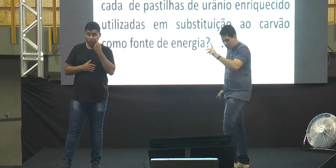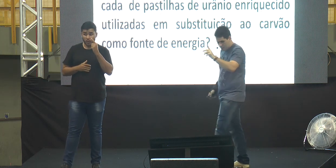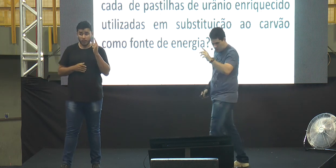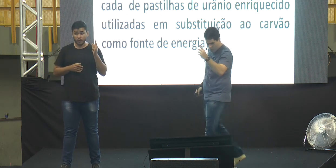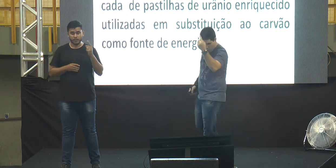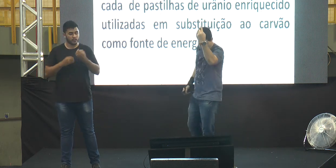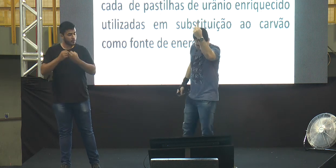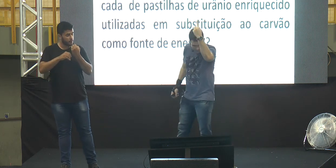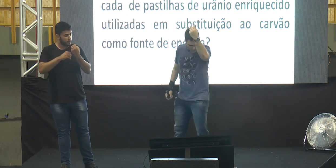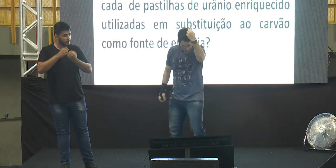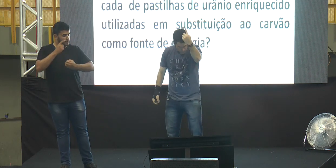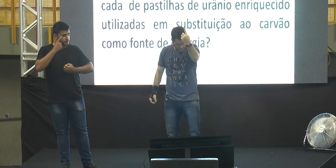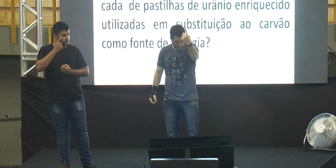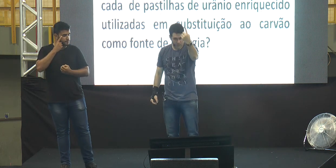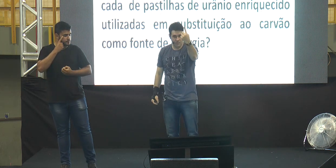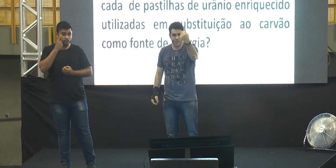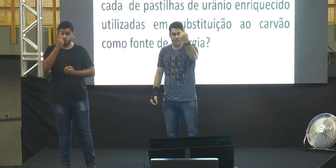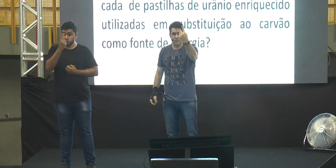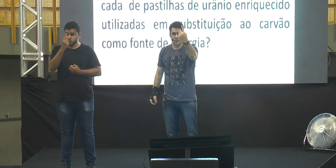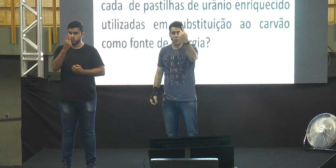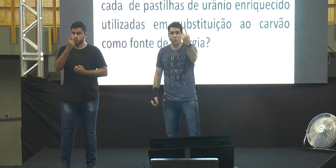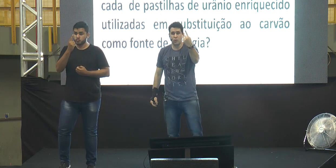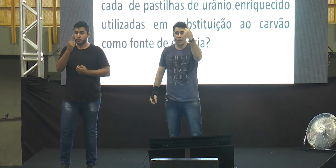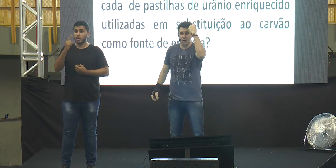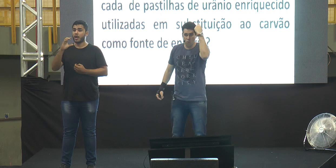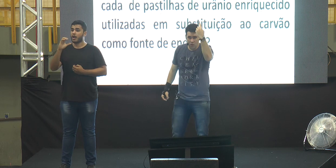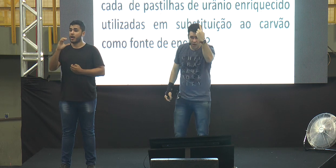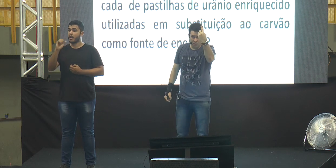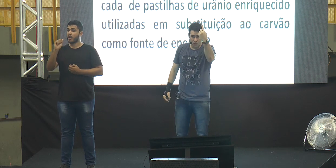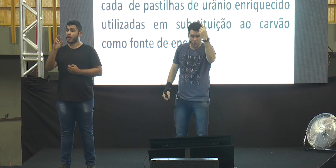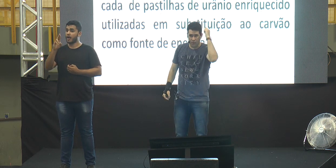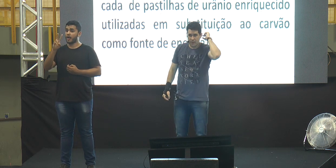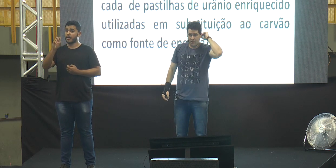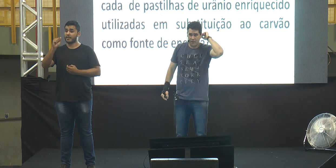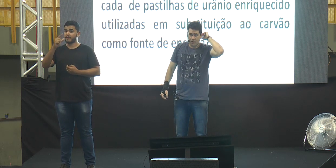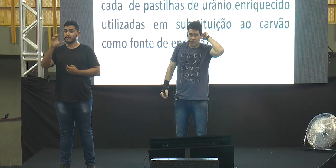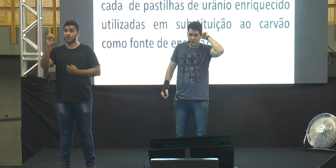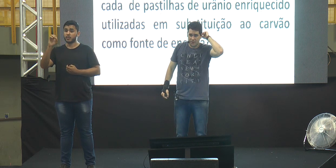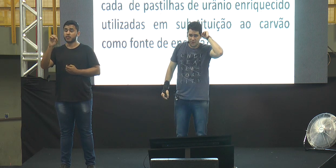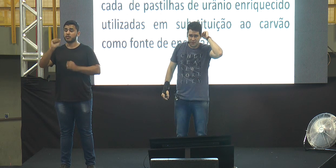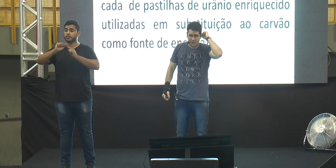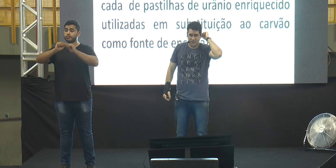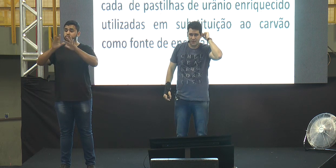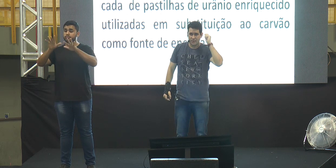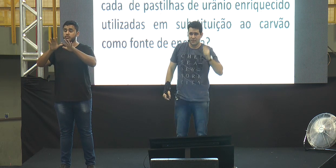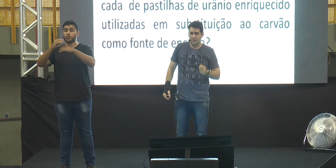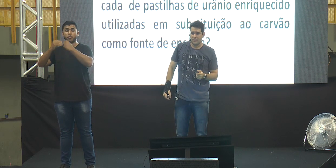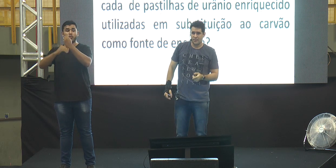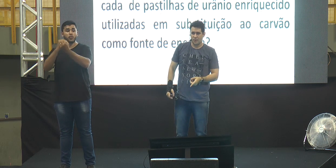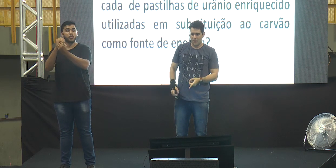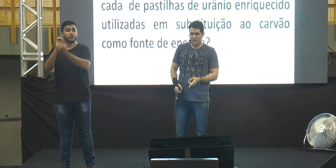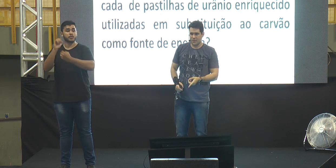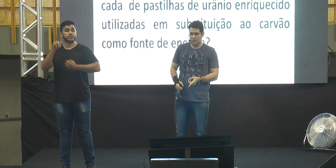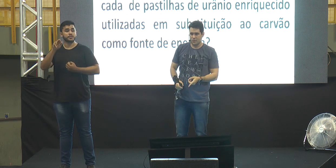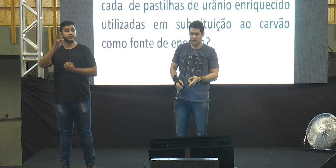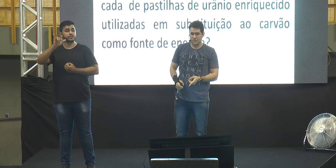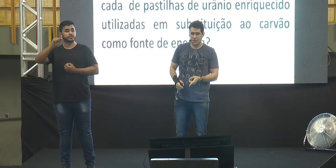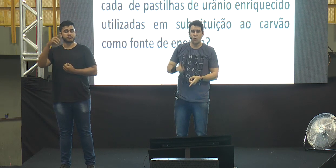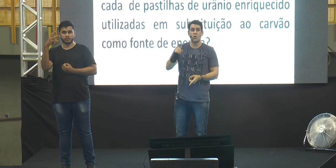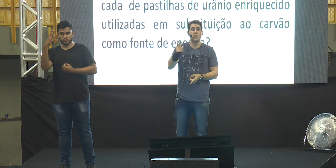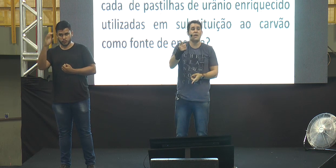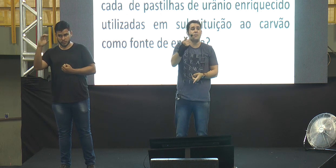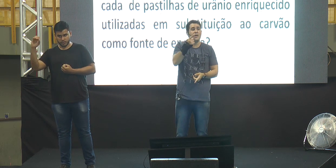Quanto queima um carvão? Quanto queima um carbono? Ele libera quanto de energia?